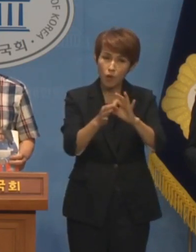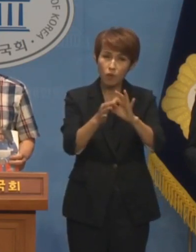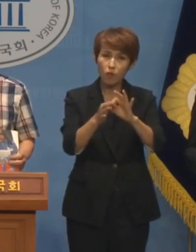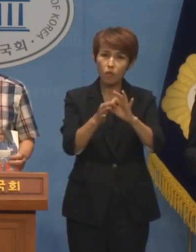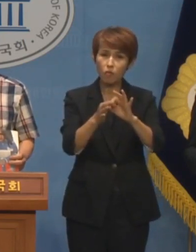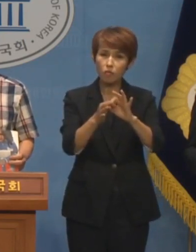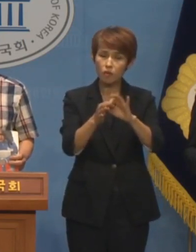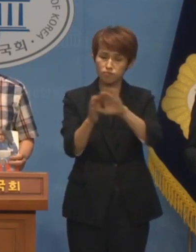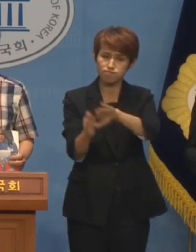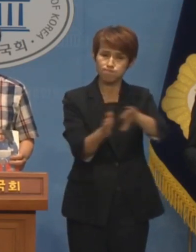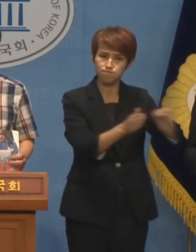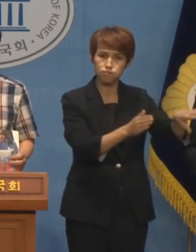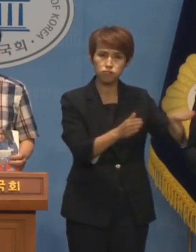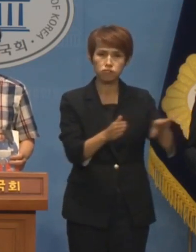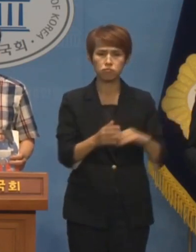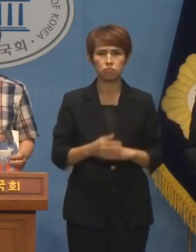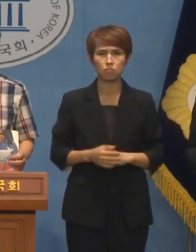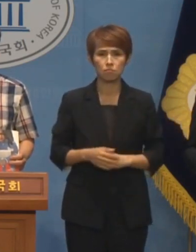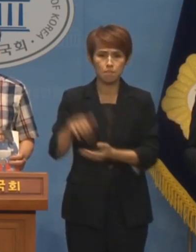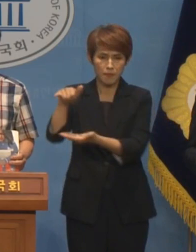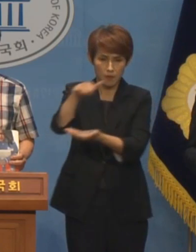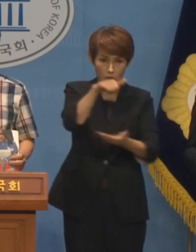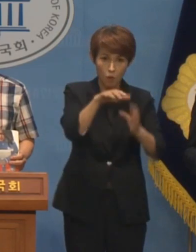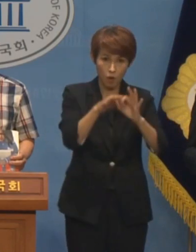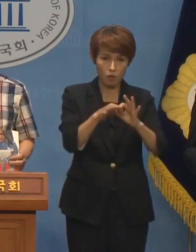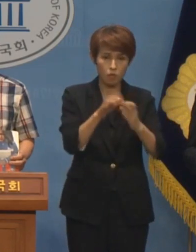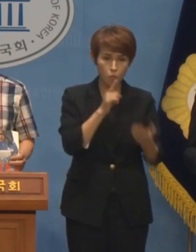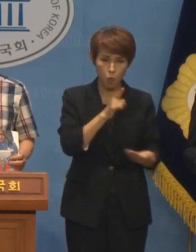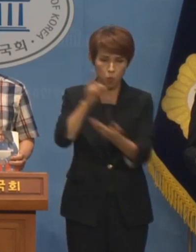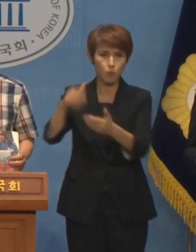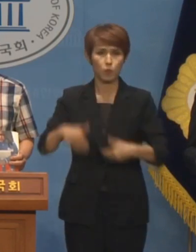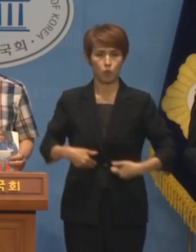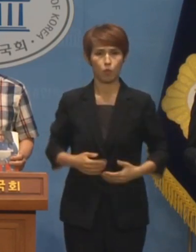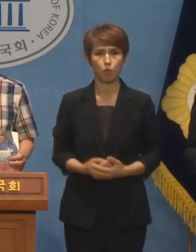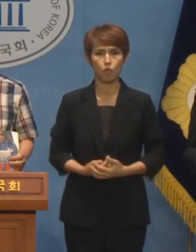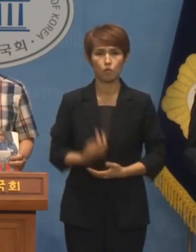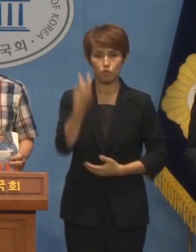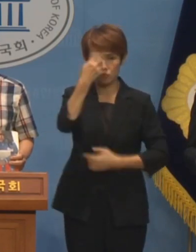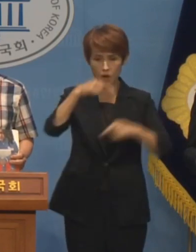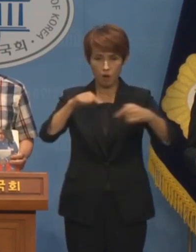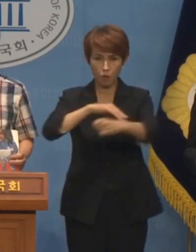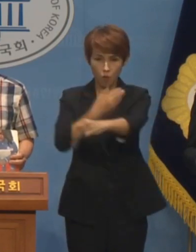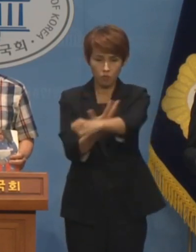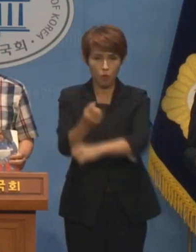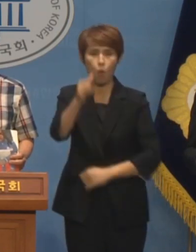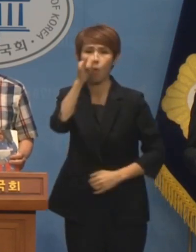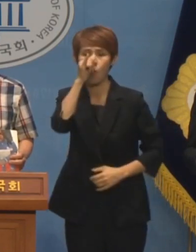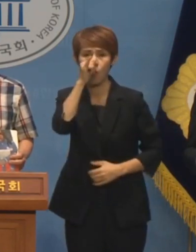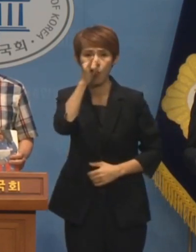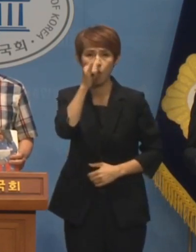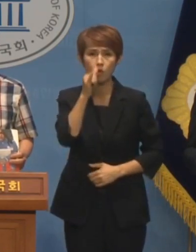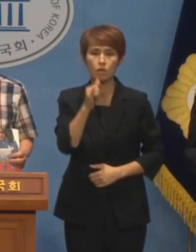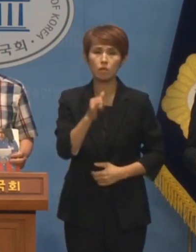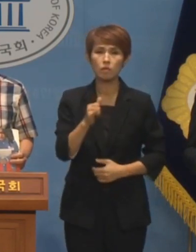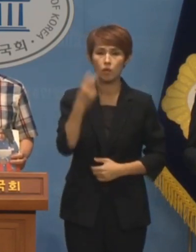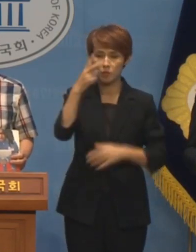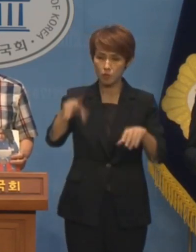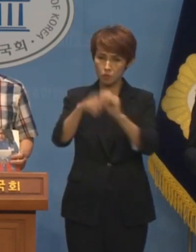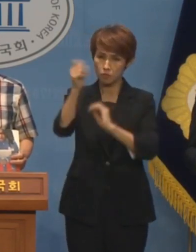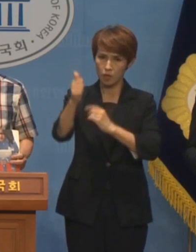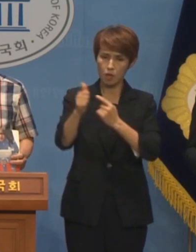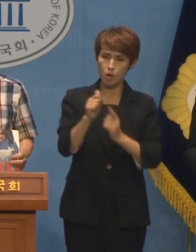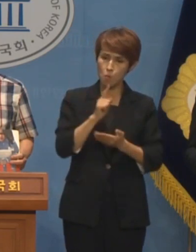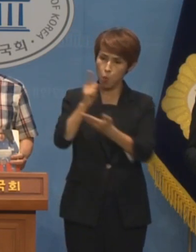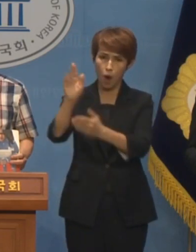사건에 대해서는 보고를 해야 되지 않나요? 이 사건은 수사지휘권이 그대로 살아있습니다. 왜 보고를 하지 않았습니까? 그래서 제가 봤을